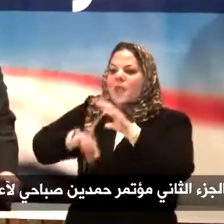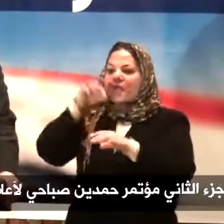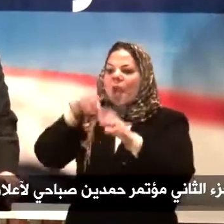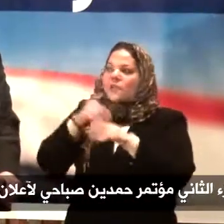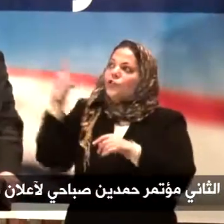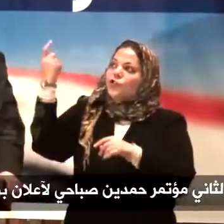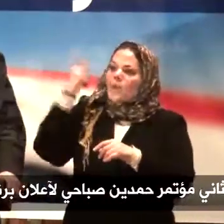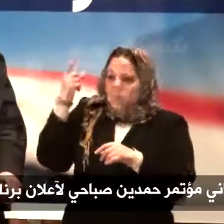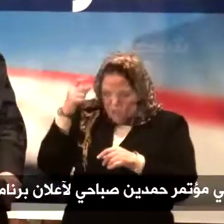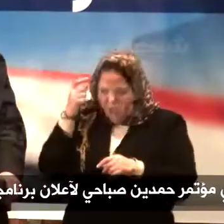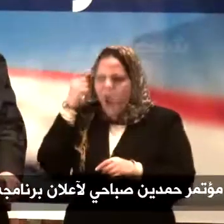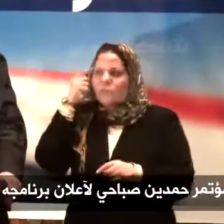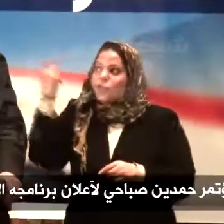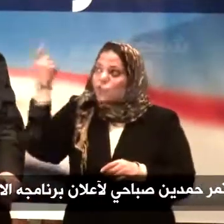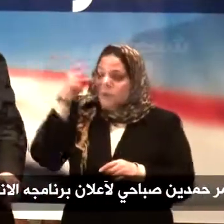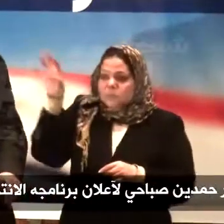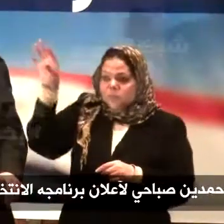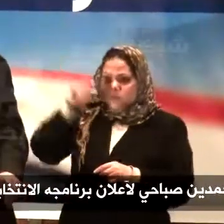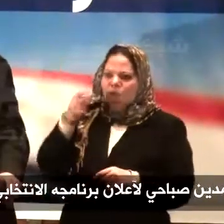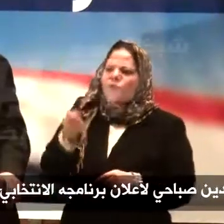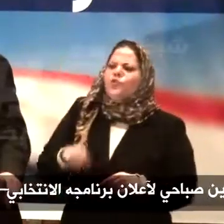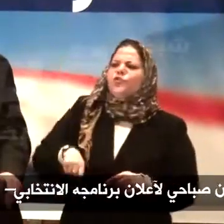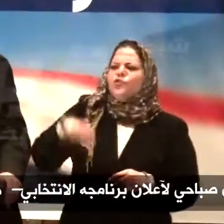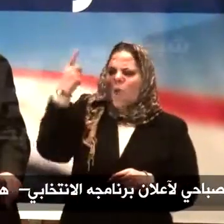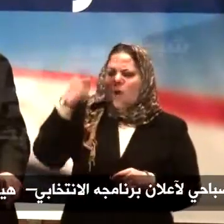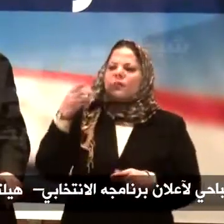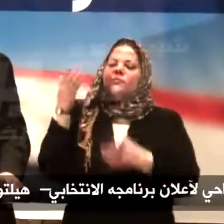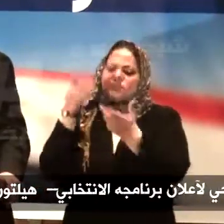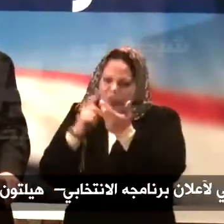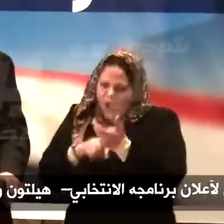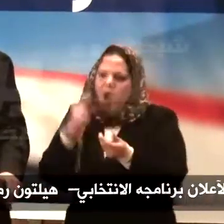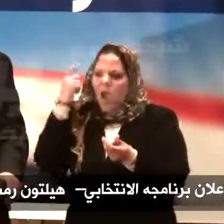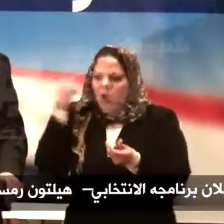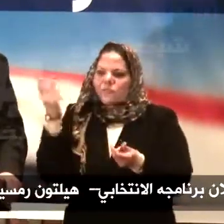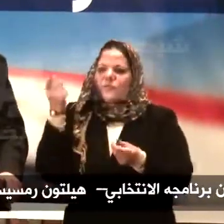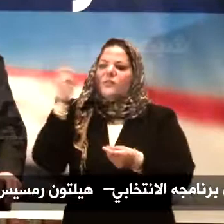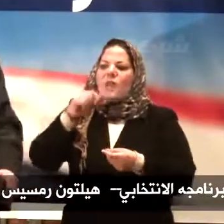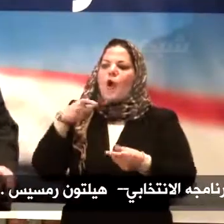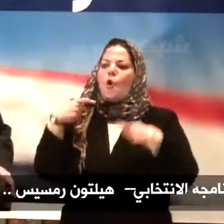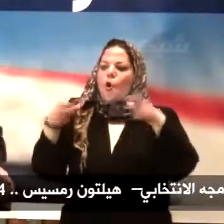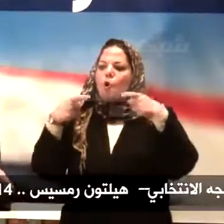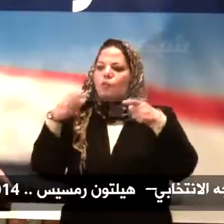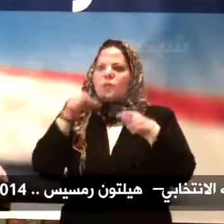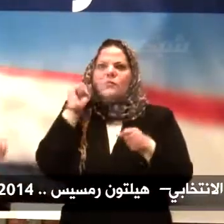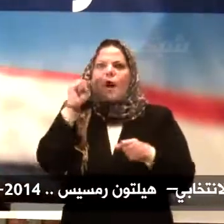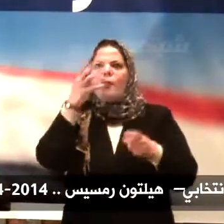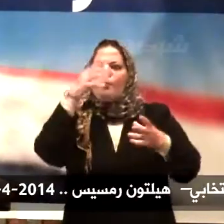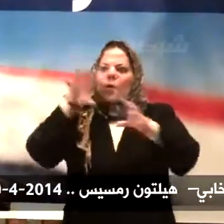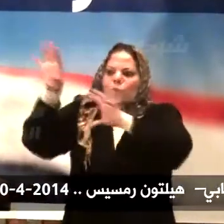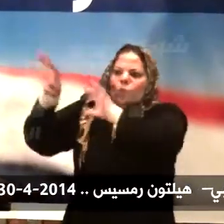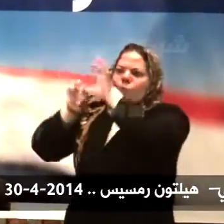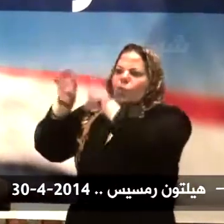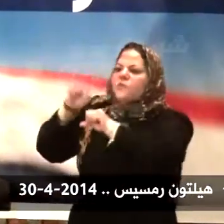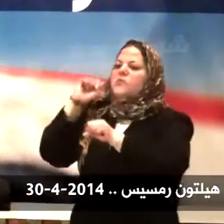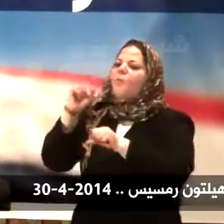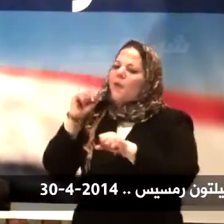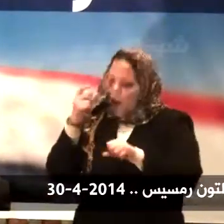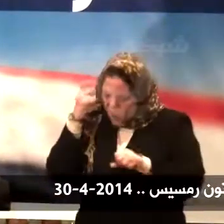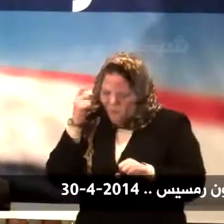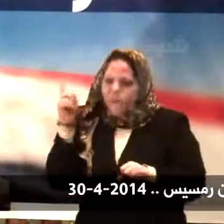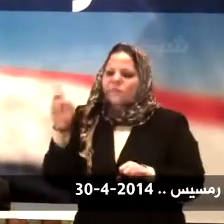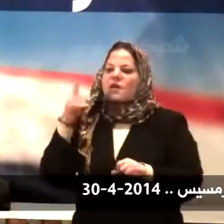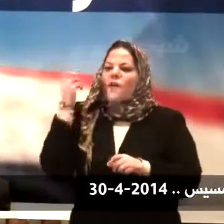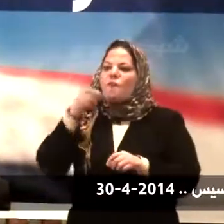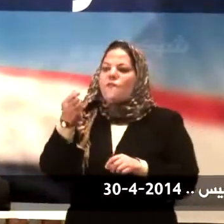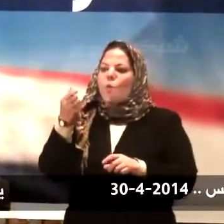اغلى، نعم محتاجة تكنولوجيا جديدة وتتطور، ايوة عاوزة تمويل